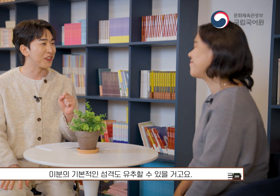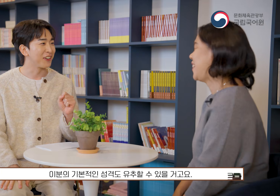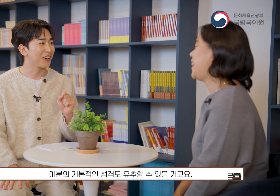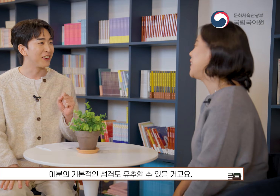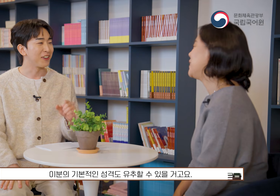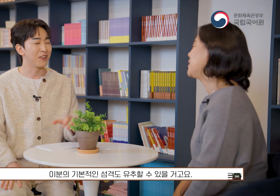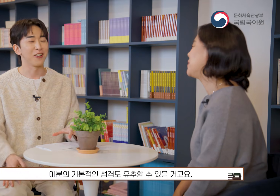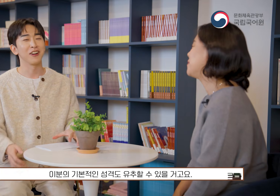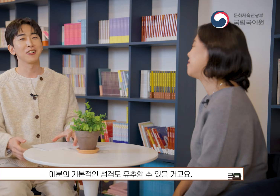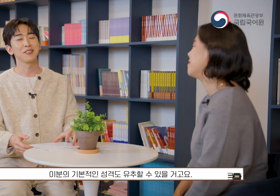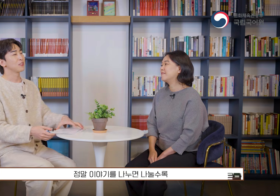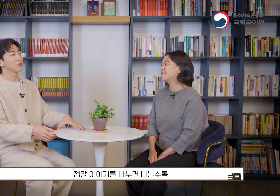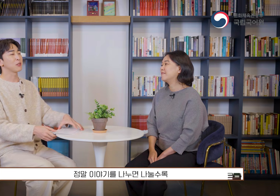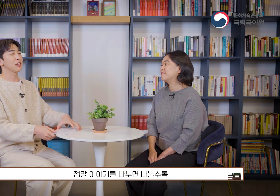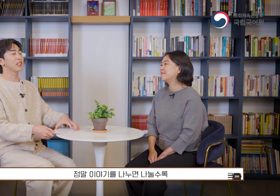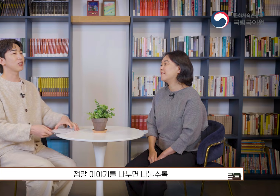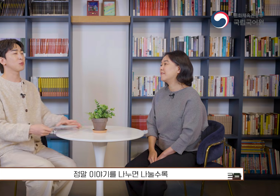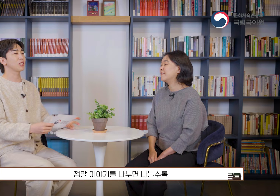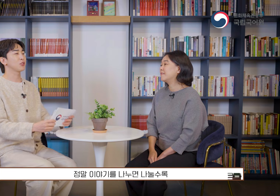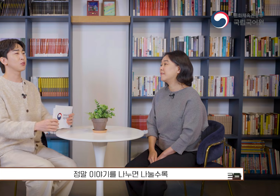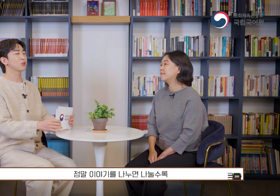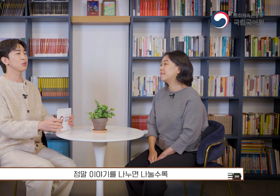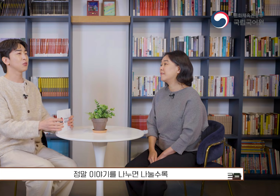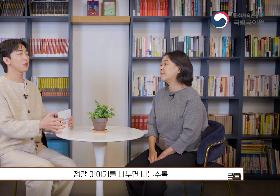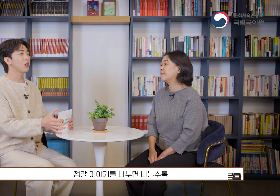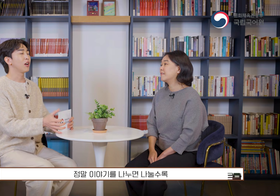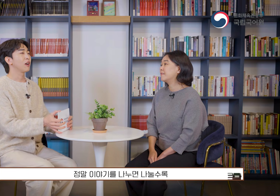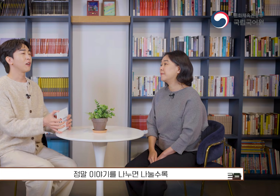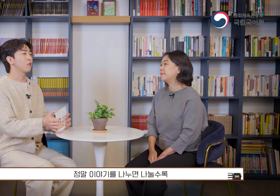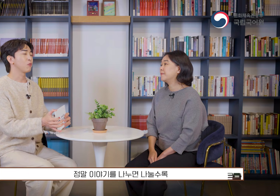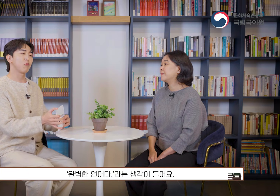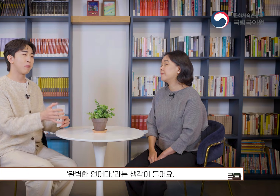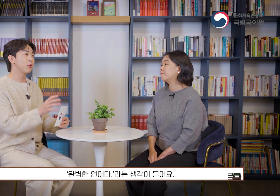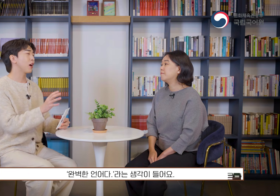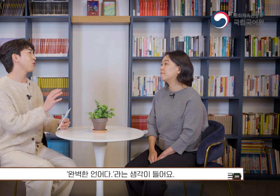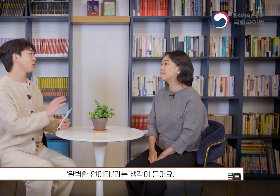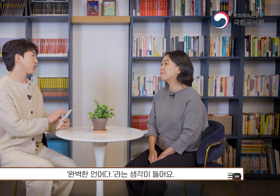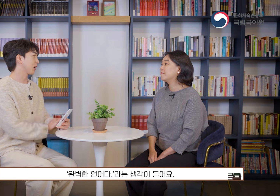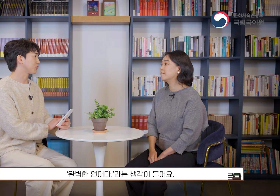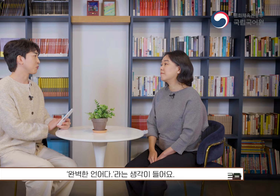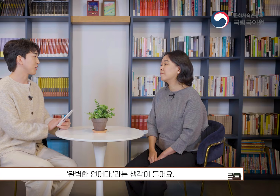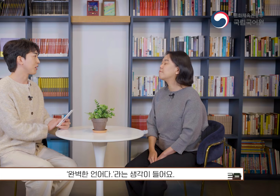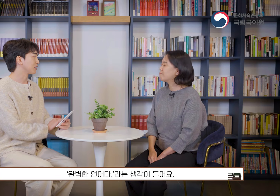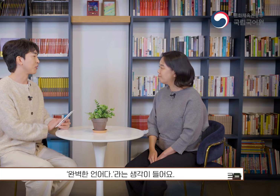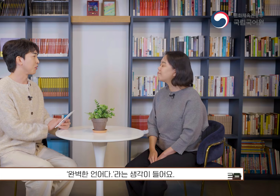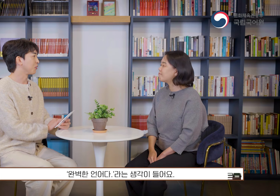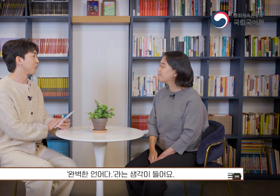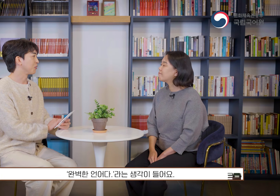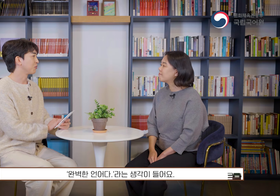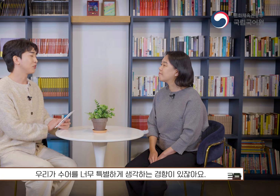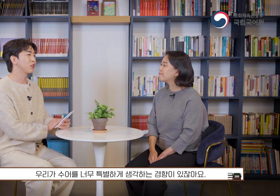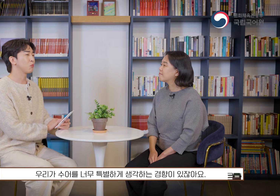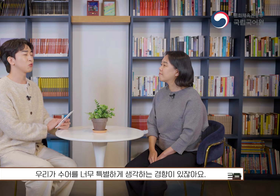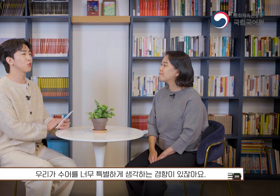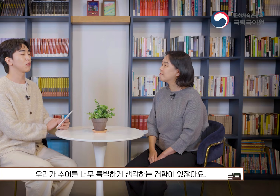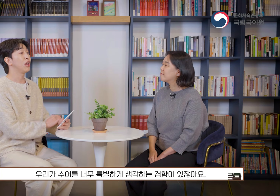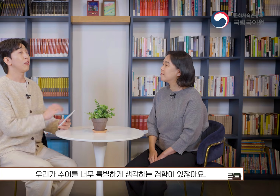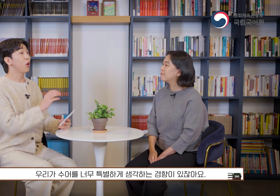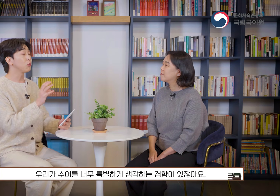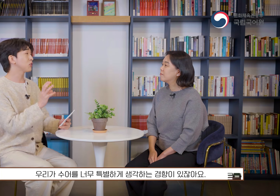네. 정말 얘기 나누면 나눌수록 뭐 완벽한 언어다라는 좀 생각이 들어요. 우리가 너무 수어를 너무